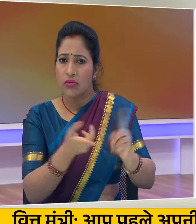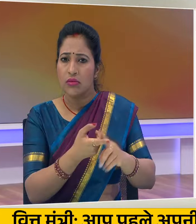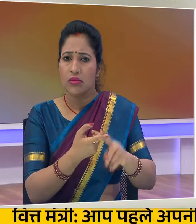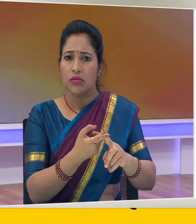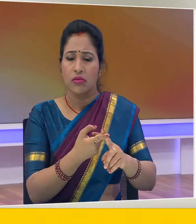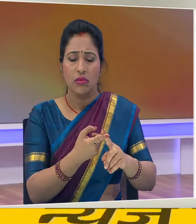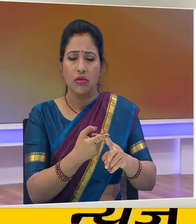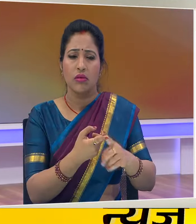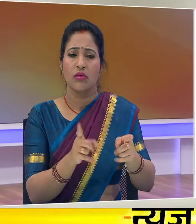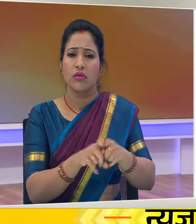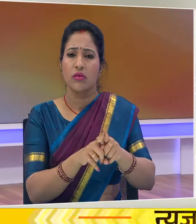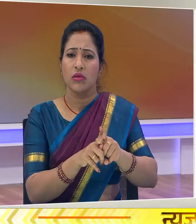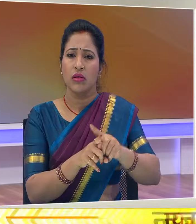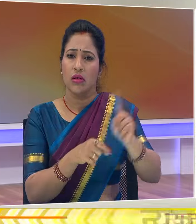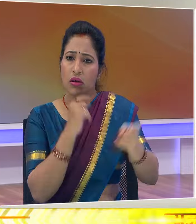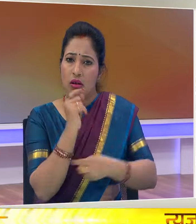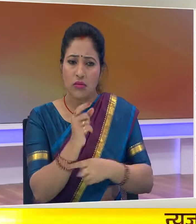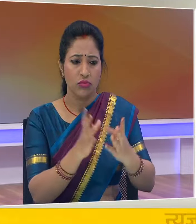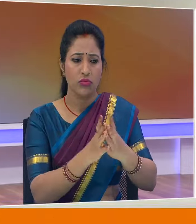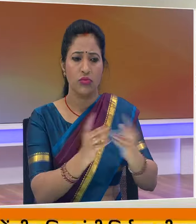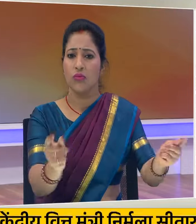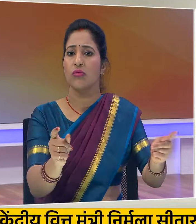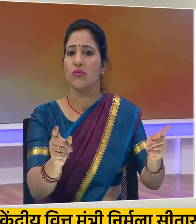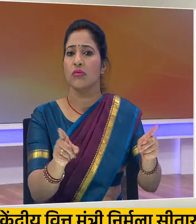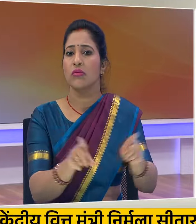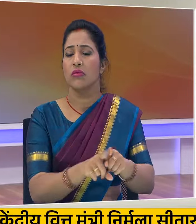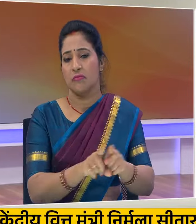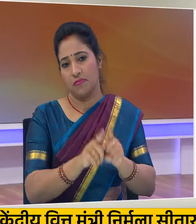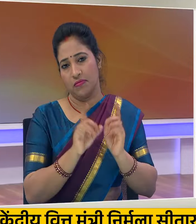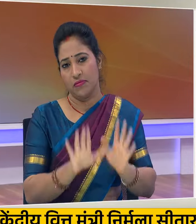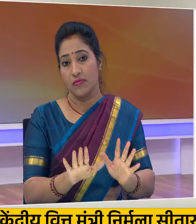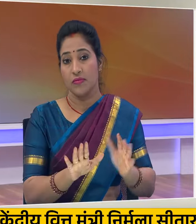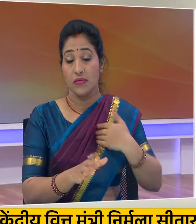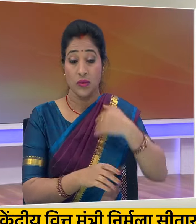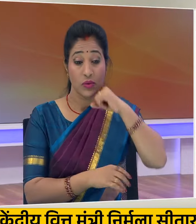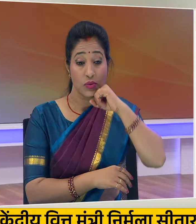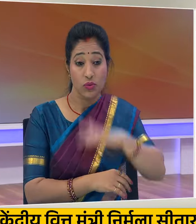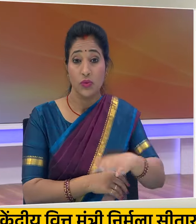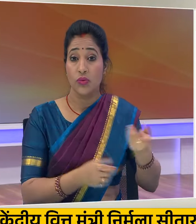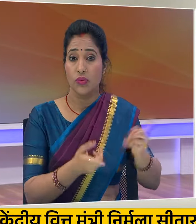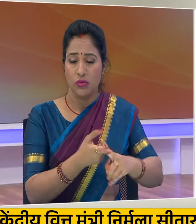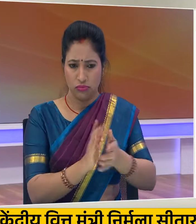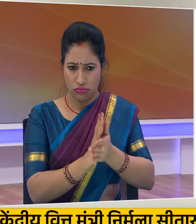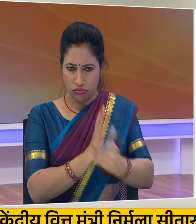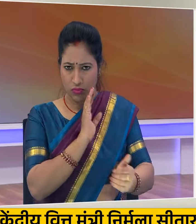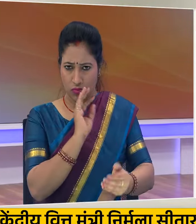टू एंड एक सॉल्यूशन है। हमारे युवाओं की स्किल बढ़े,